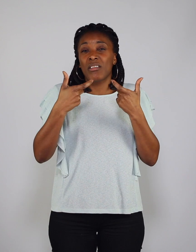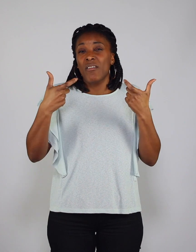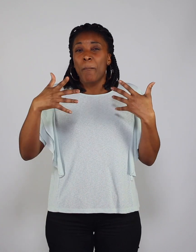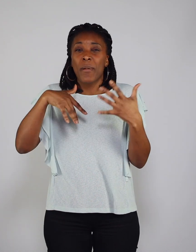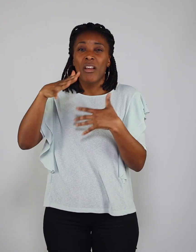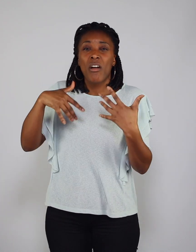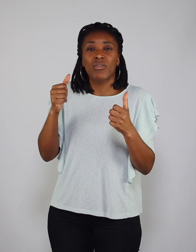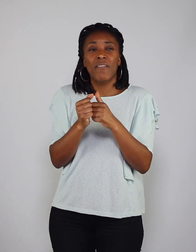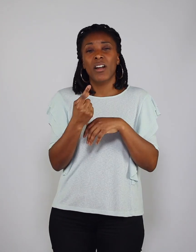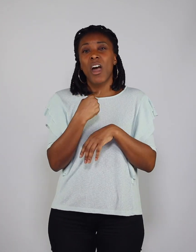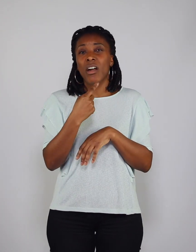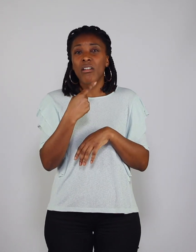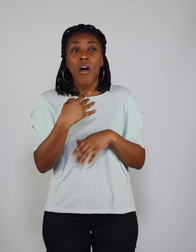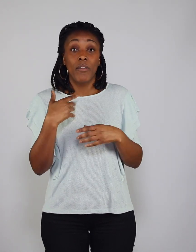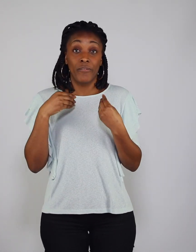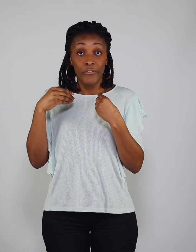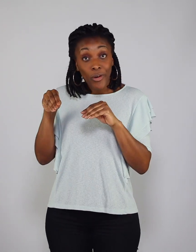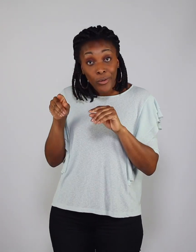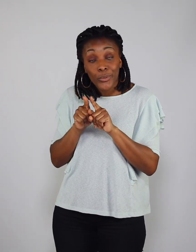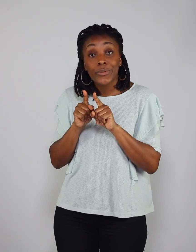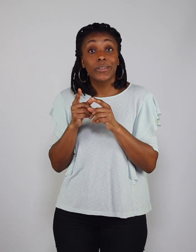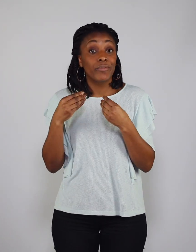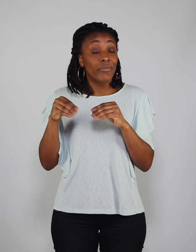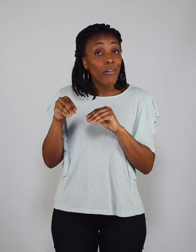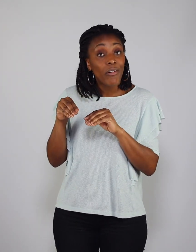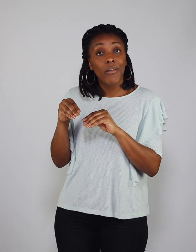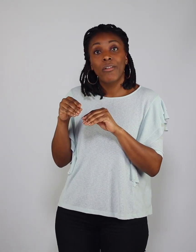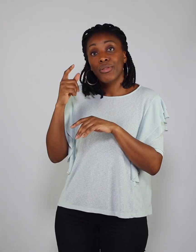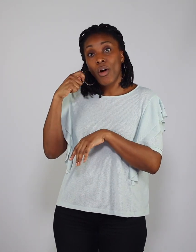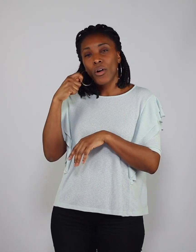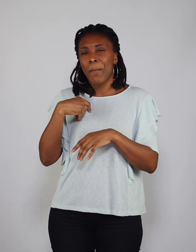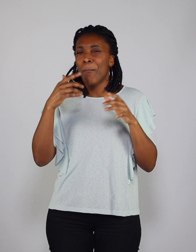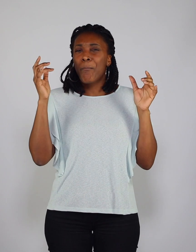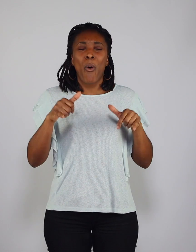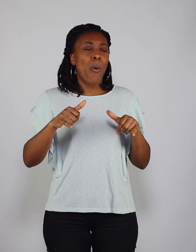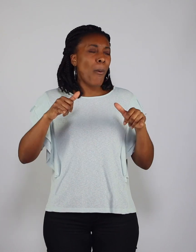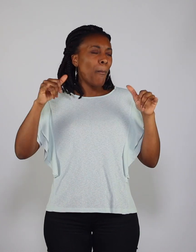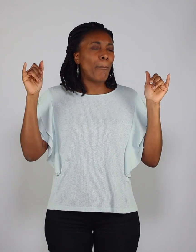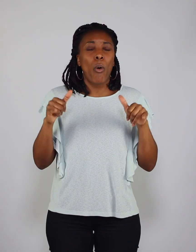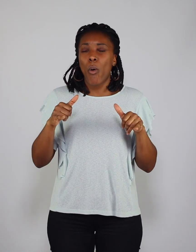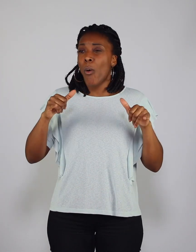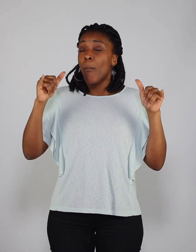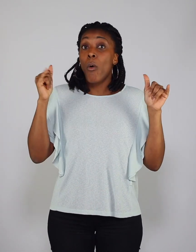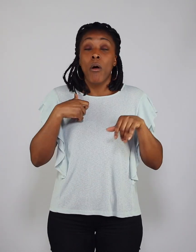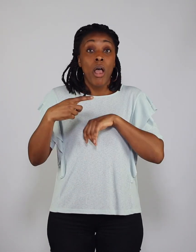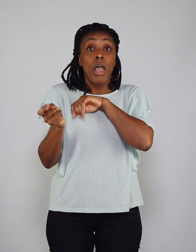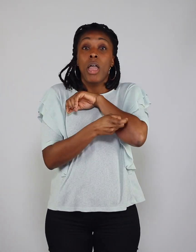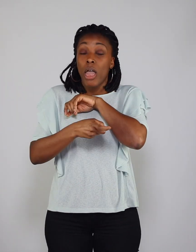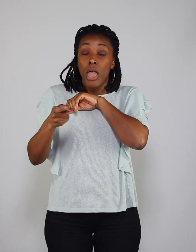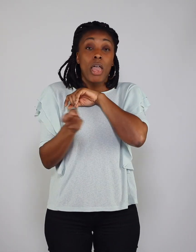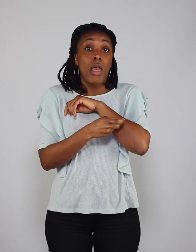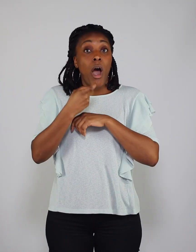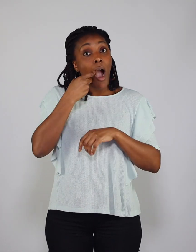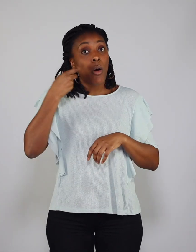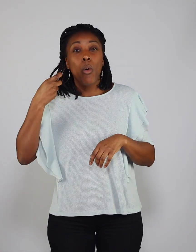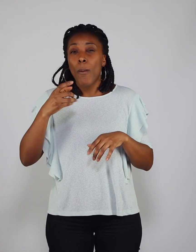drogues dures, mélangées avec de l'alcool, à vendre de temps en temps. Et puis faire la fête. Faire la fête, je vivais que de ça. Et à un